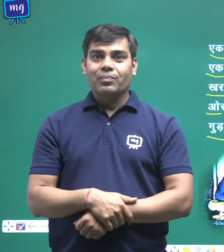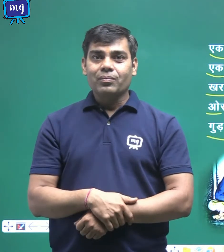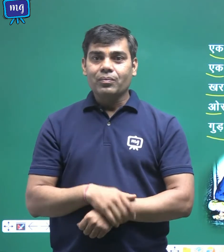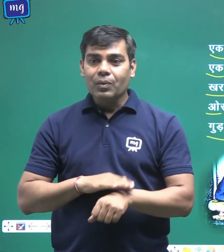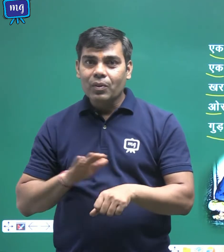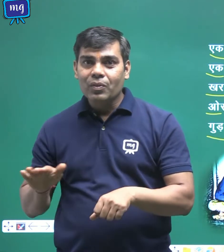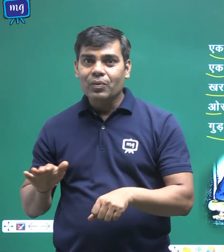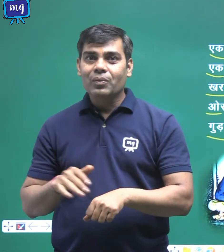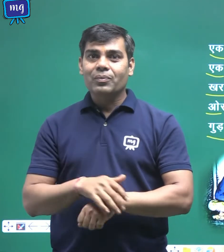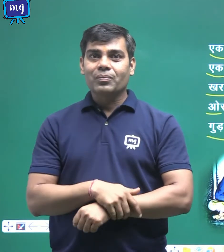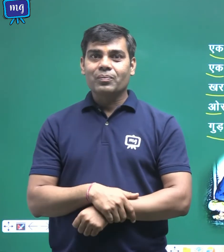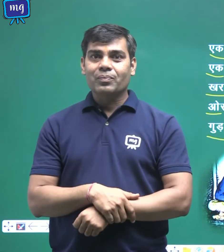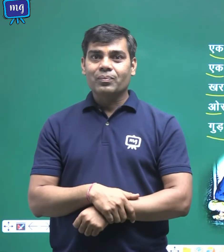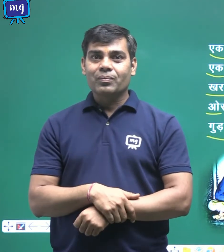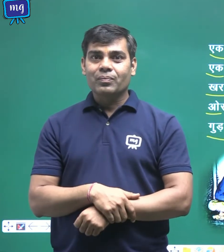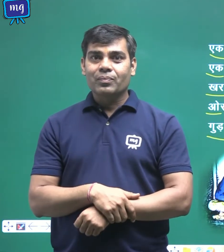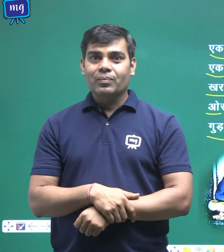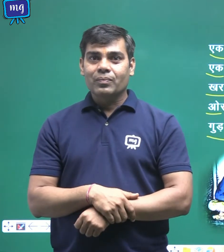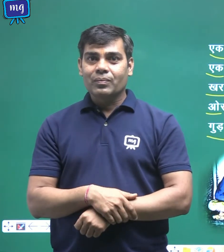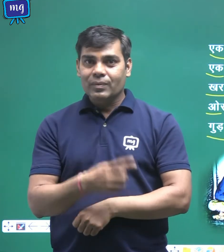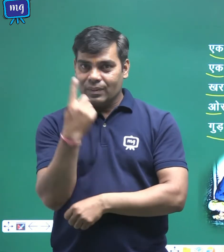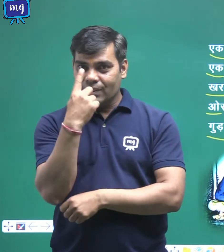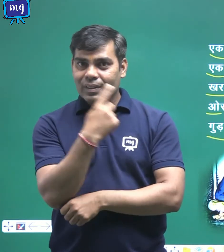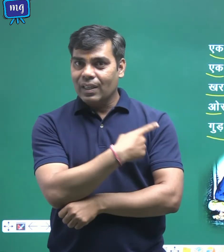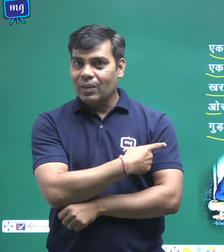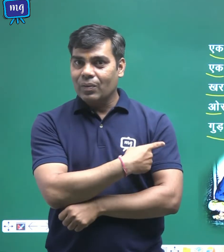बच्चों, इस चित्र को देखो।